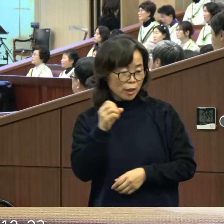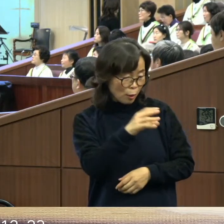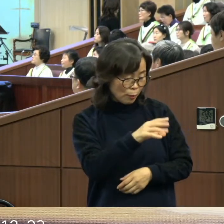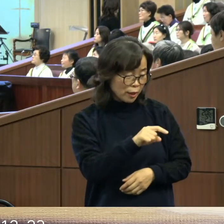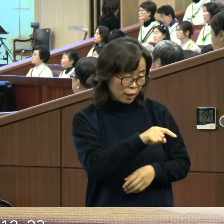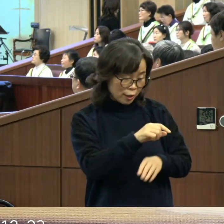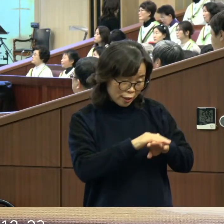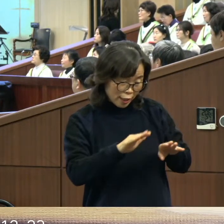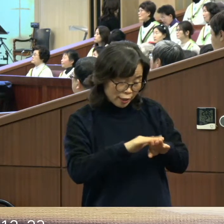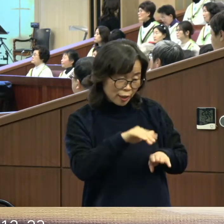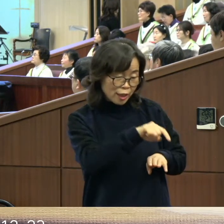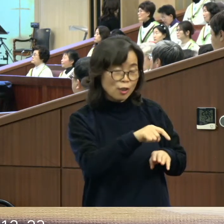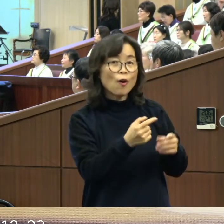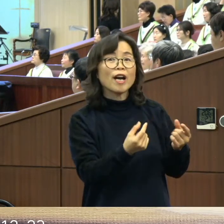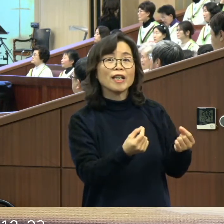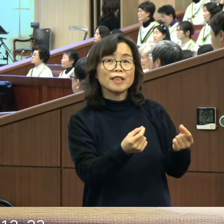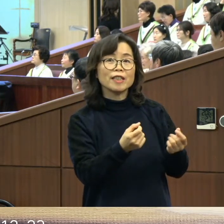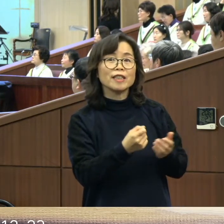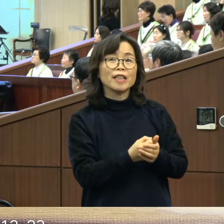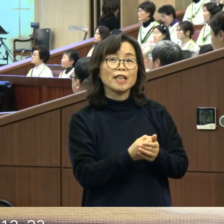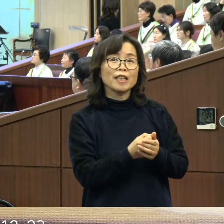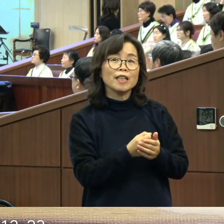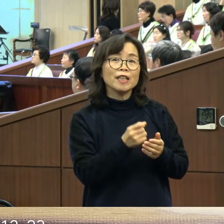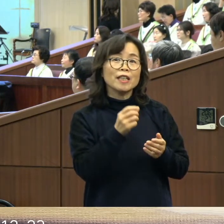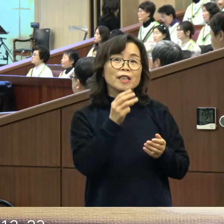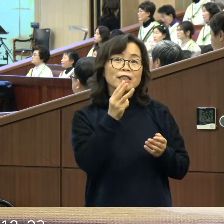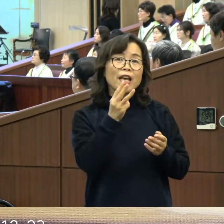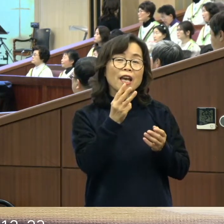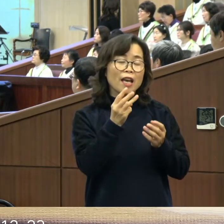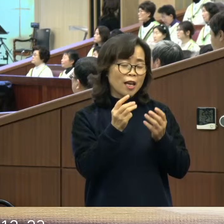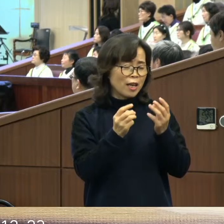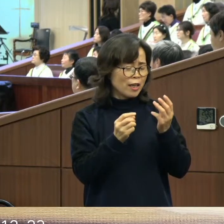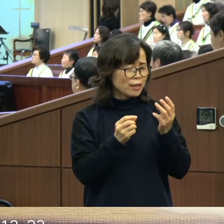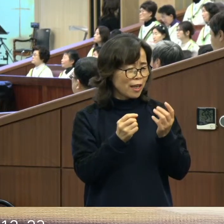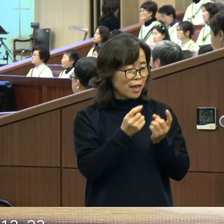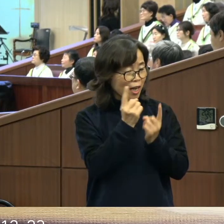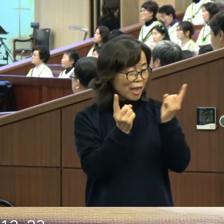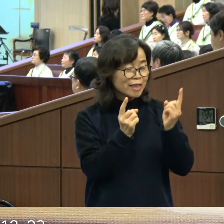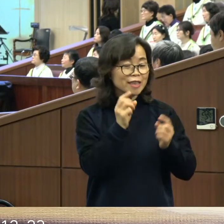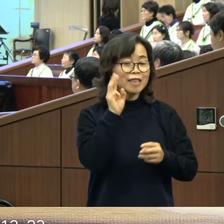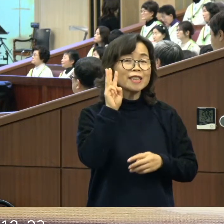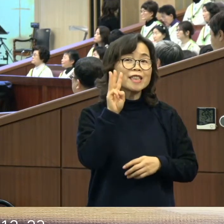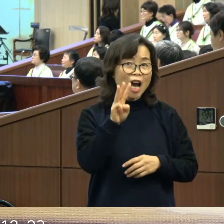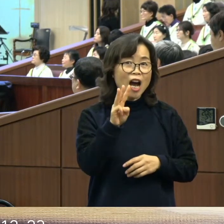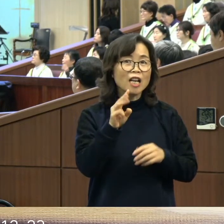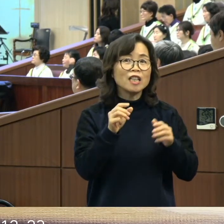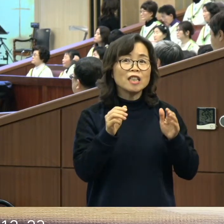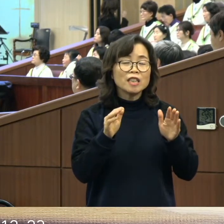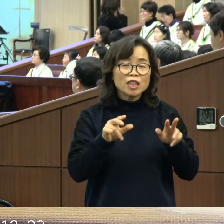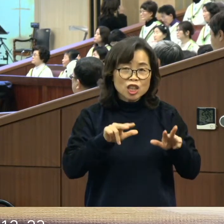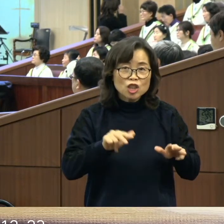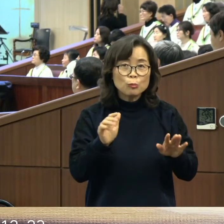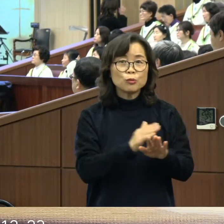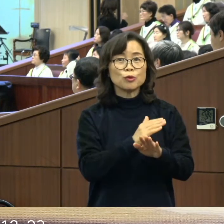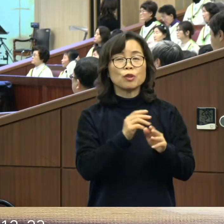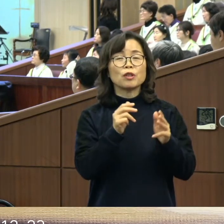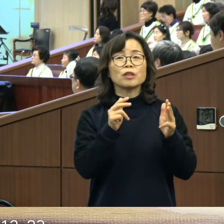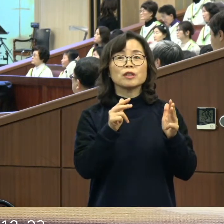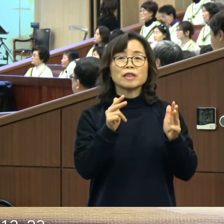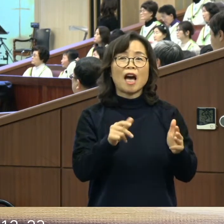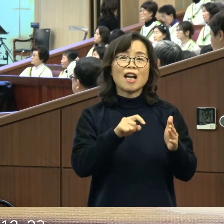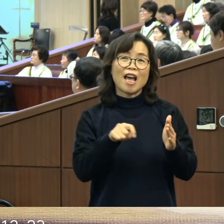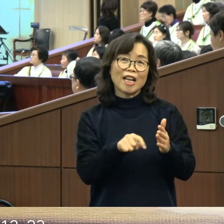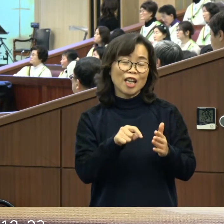그 해석이 이러하니 세 가지는 사흘이라. 지금부터 사흘 안에 바로가